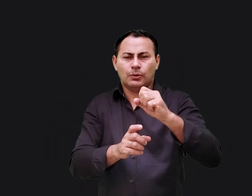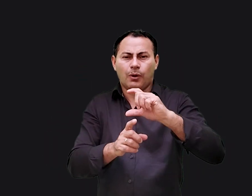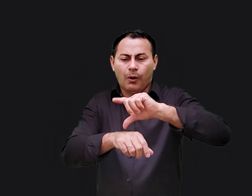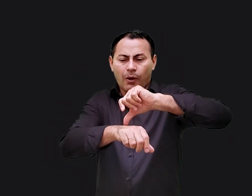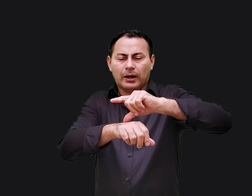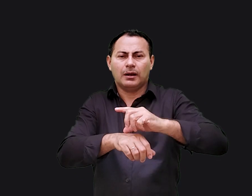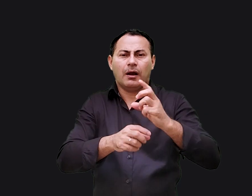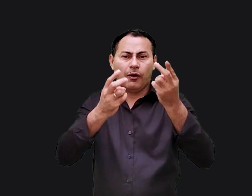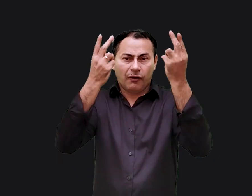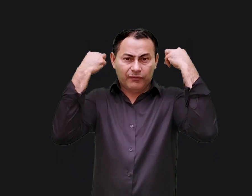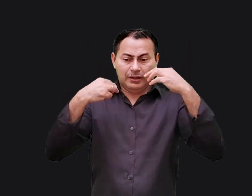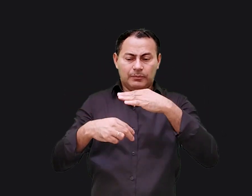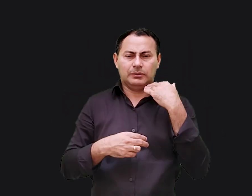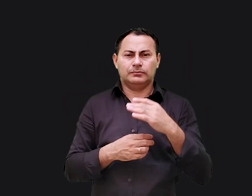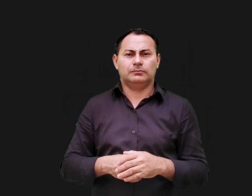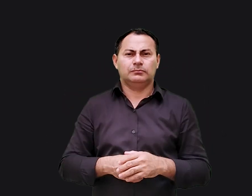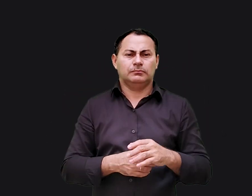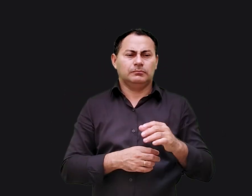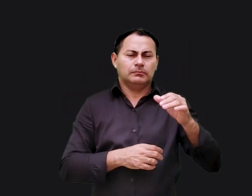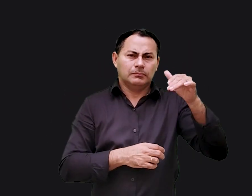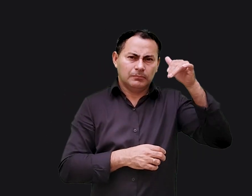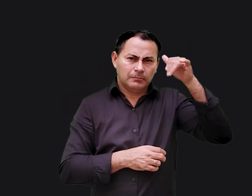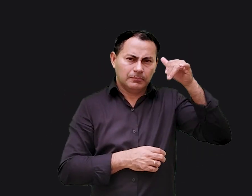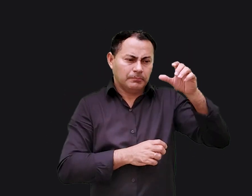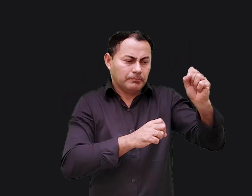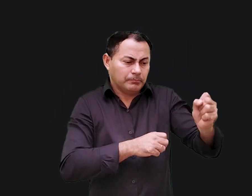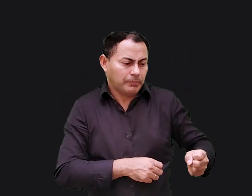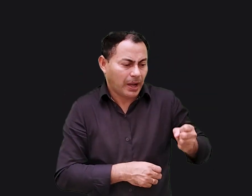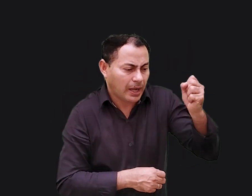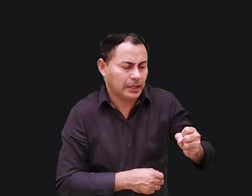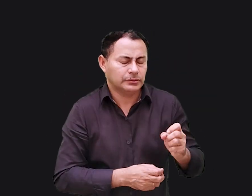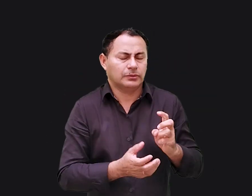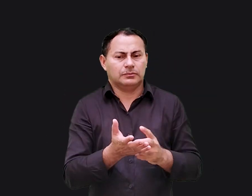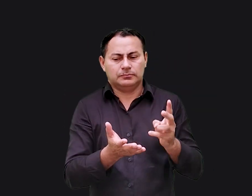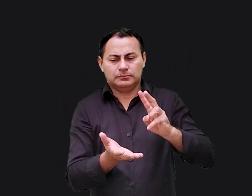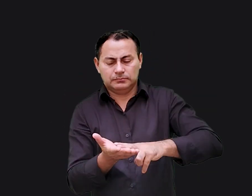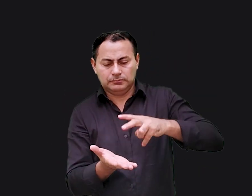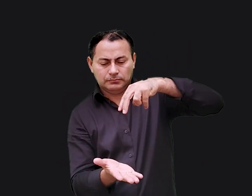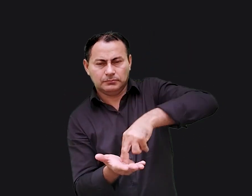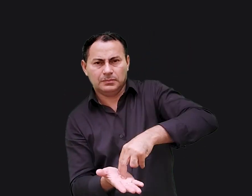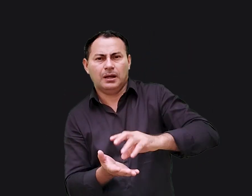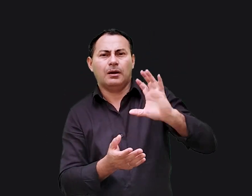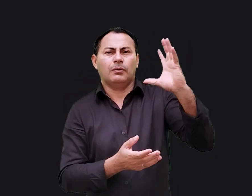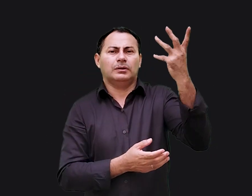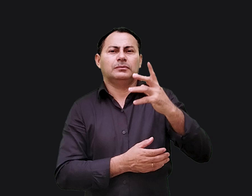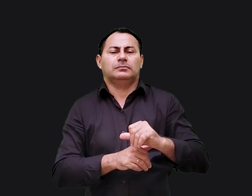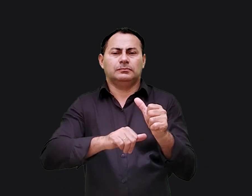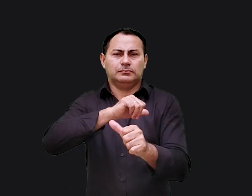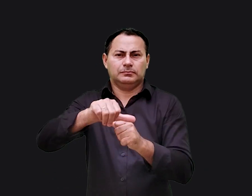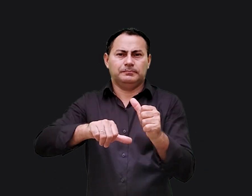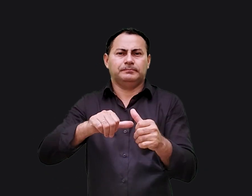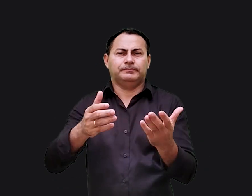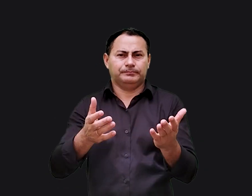horas a ovelha morre. Quando o pastor coloca a ovelha tombada de pé novamente, acontece a